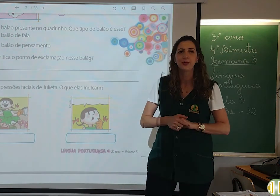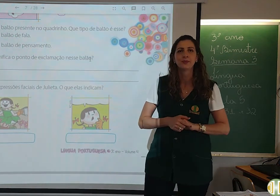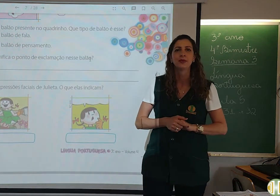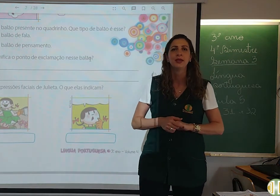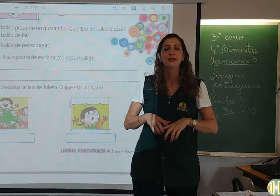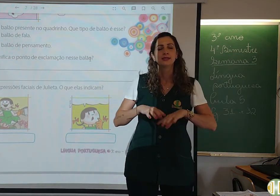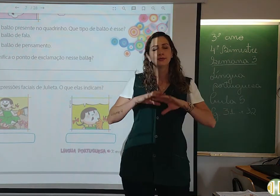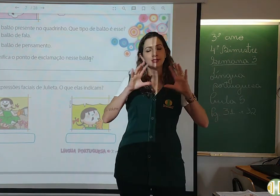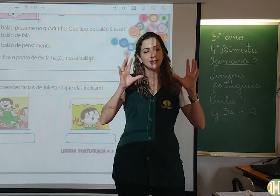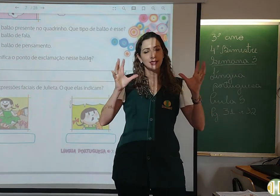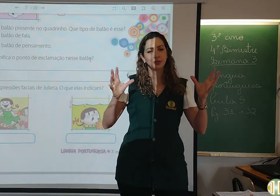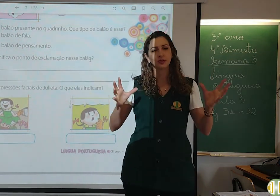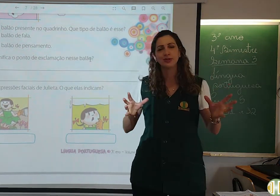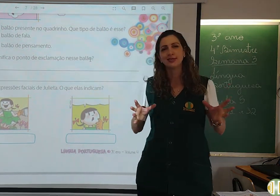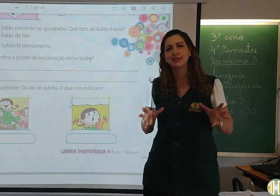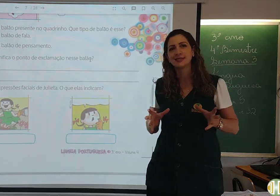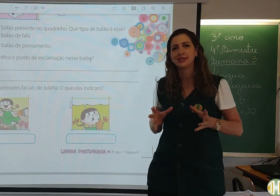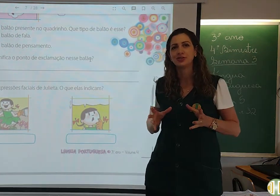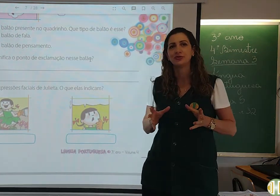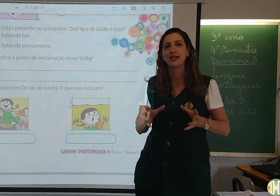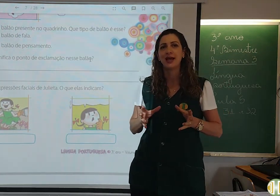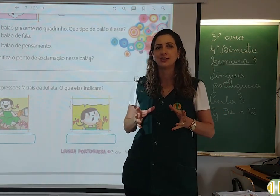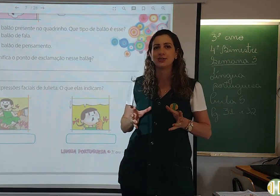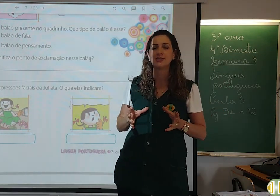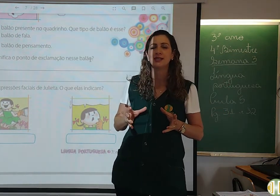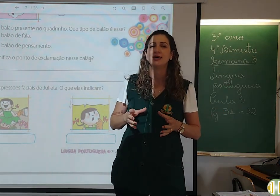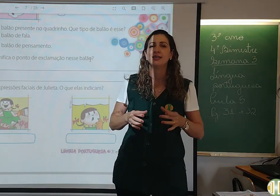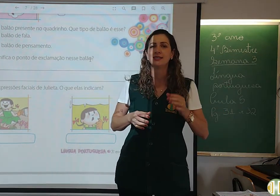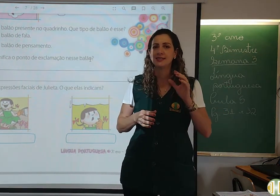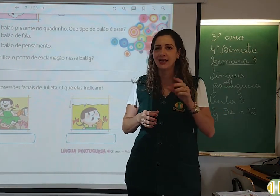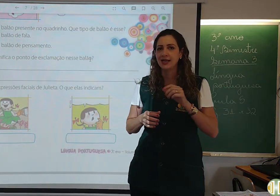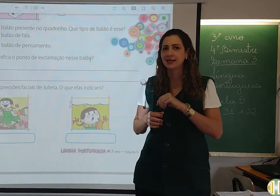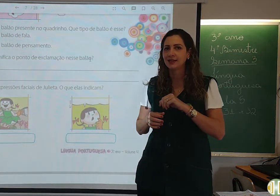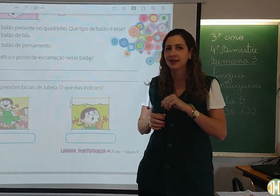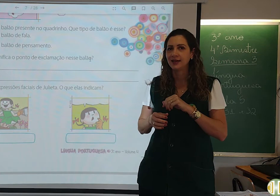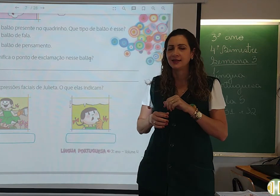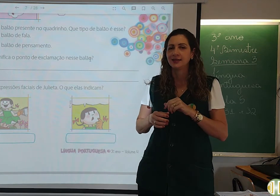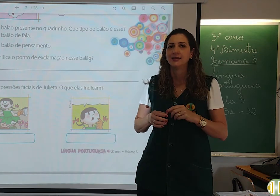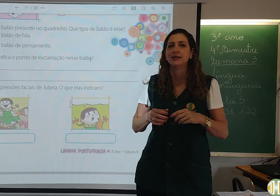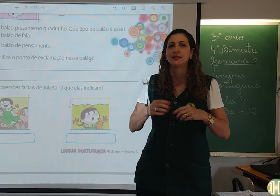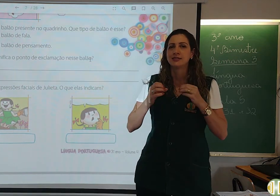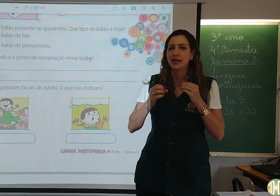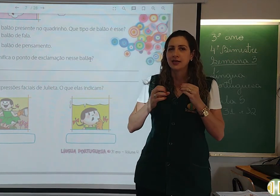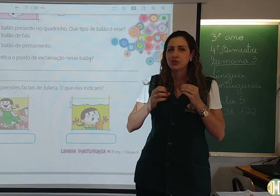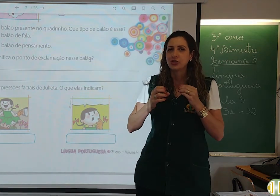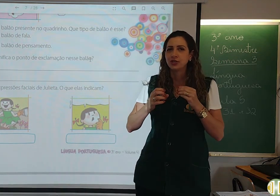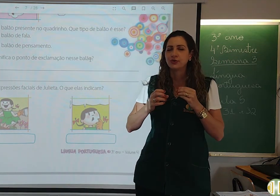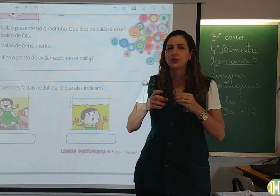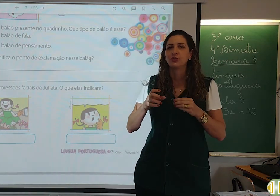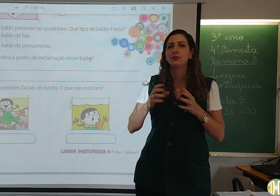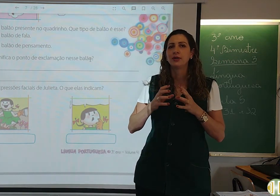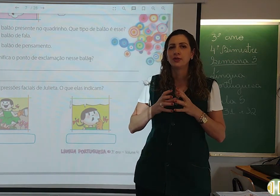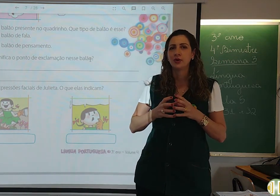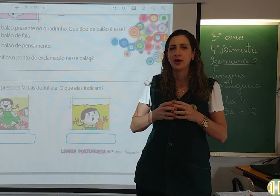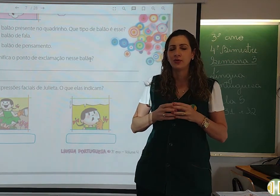bom? Se você terminou todas essas atividades, ensaia lá certinho o manual,